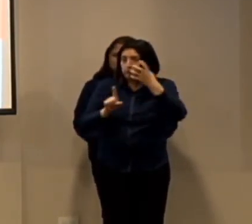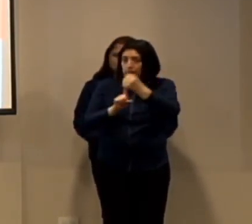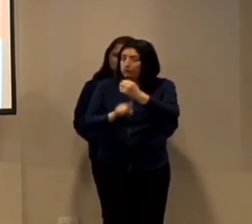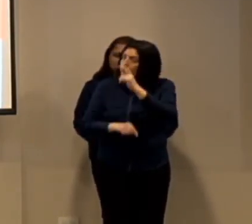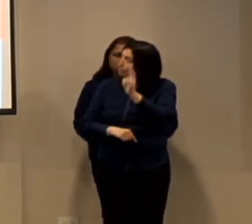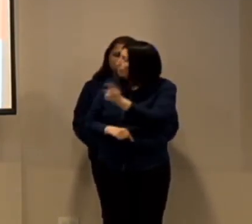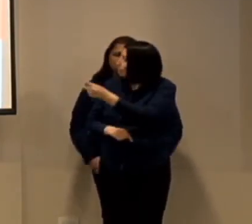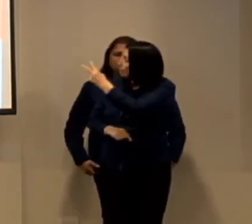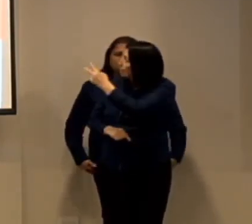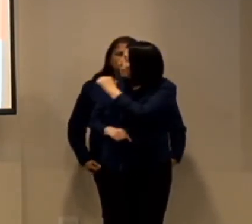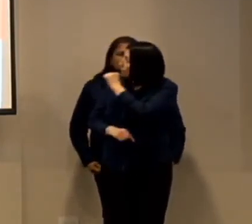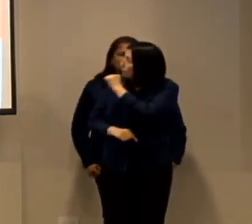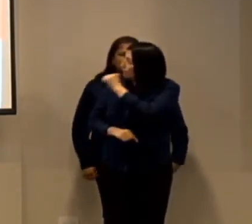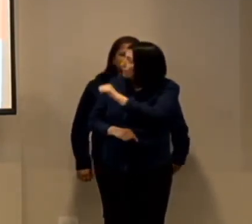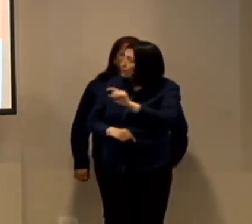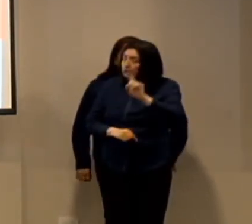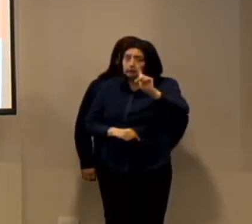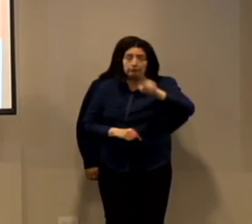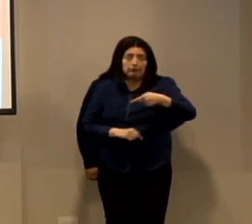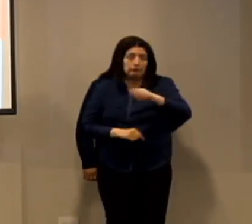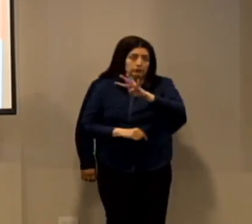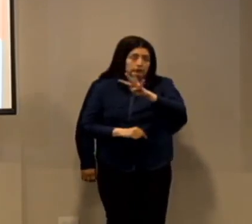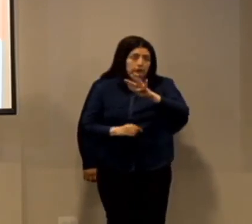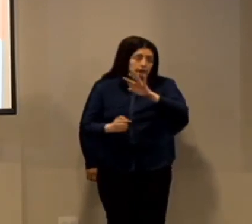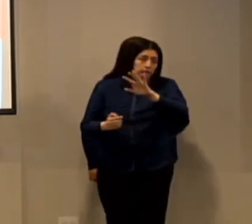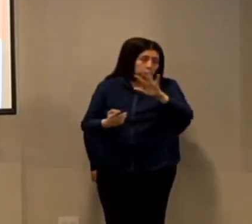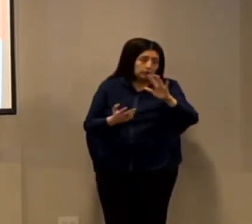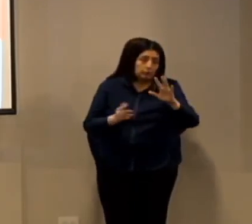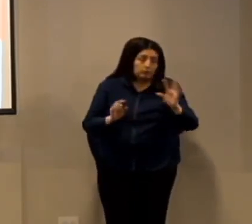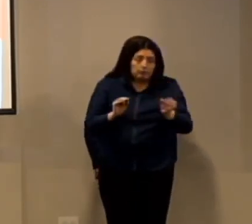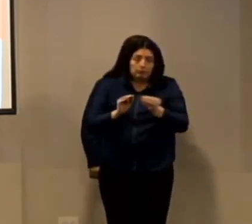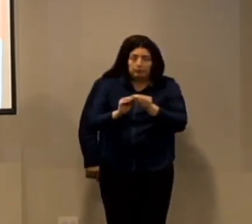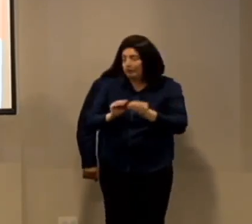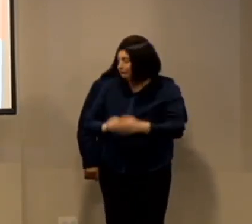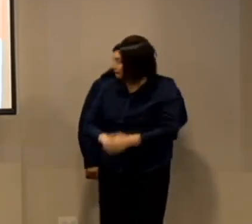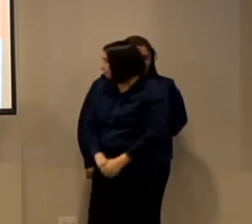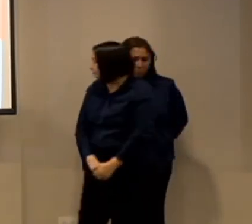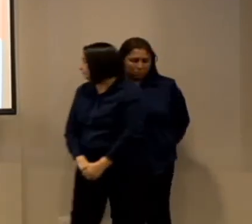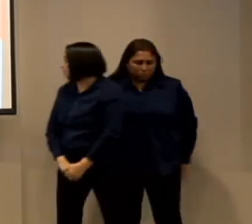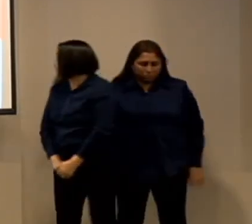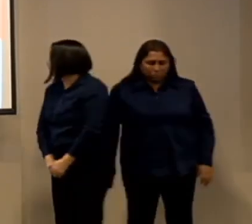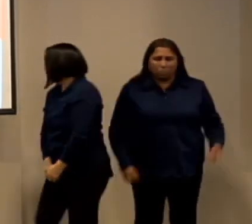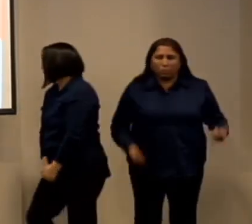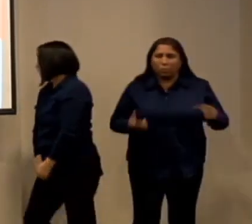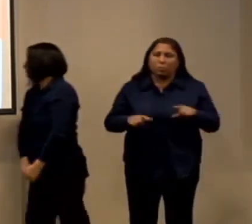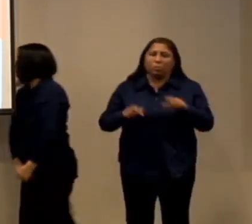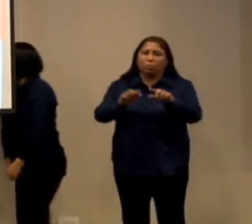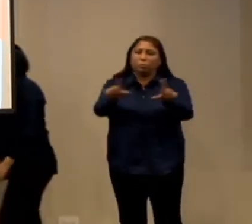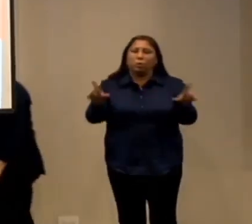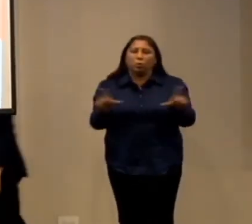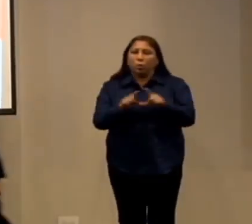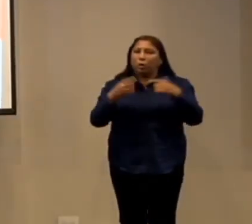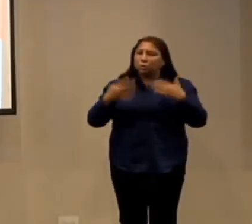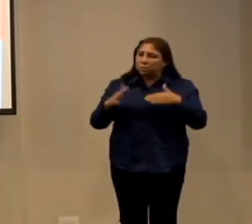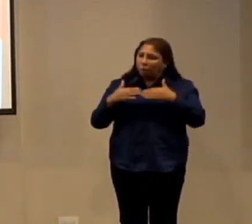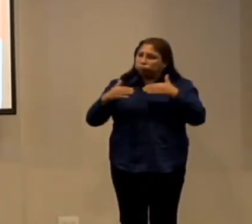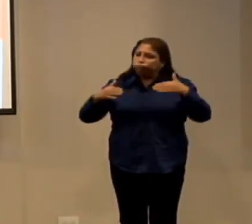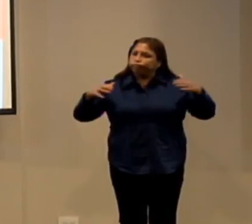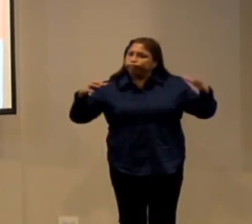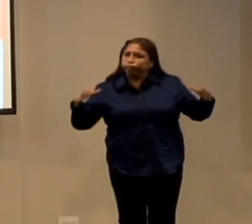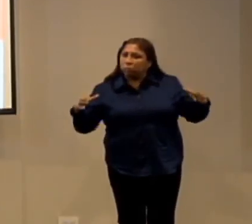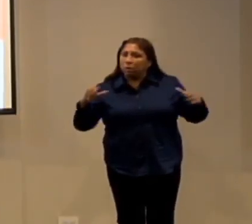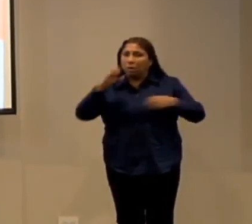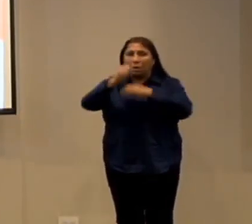Miren lo que nos falta 1.458 por incorporar, aquí está. Y cuando hablamos de establecimientos, hemos crecido. Miren, en el